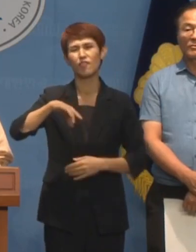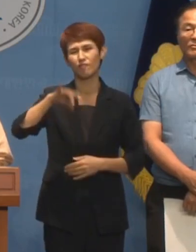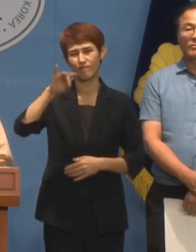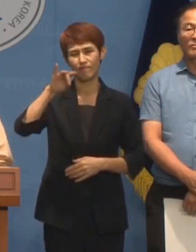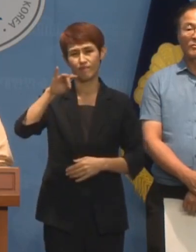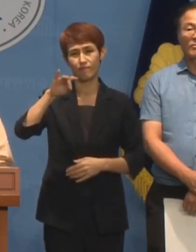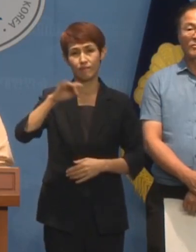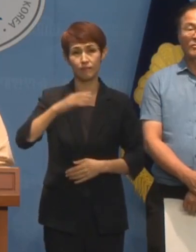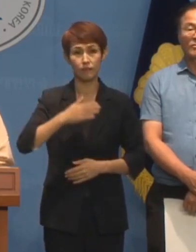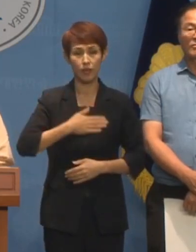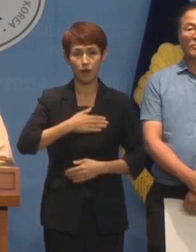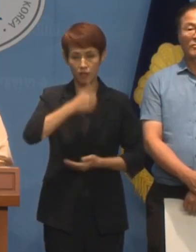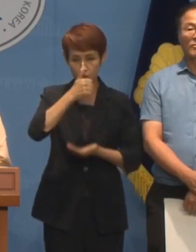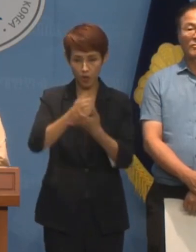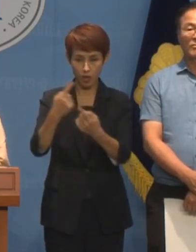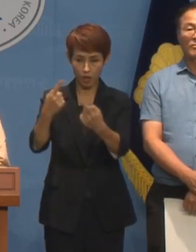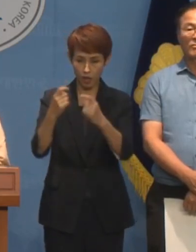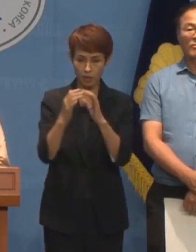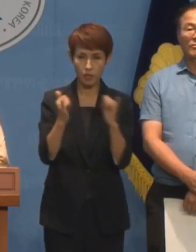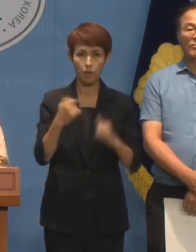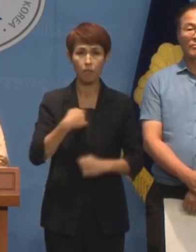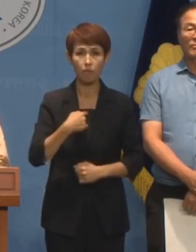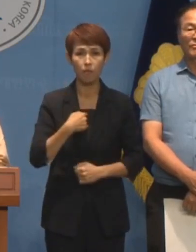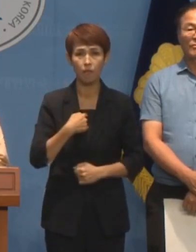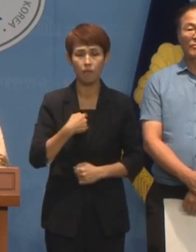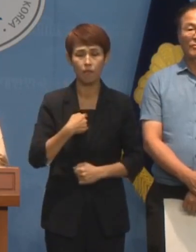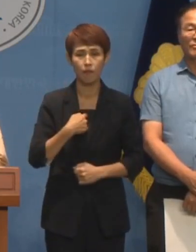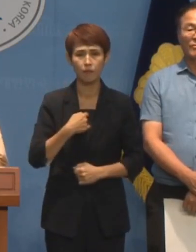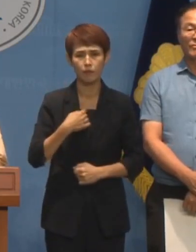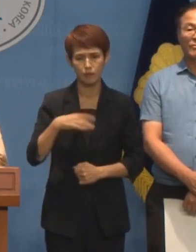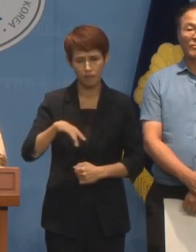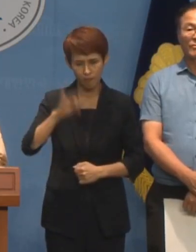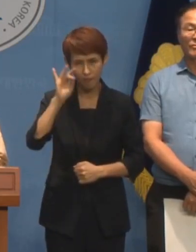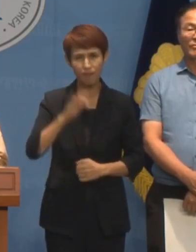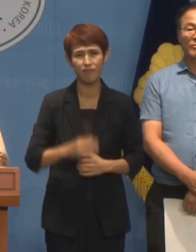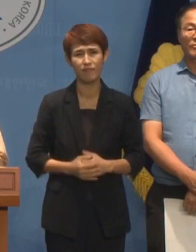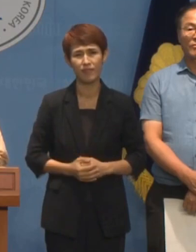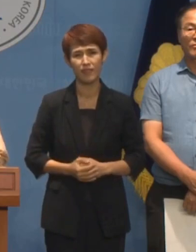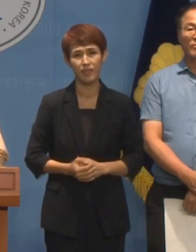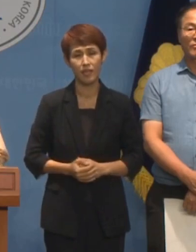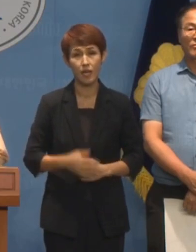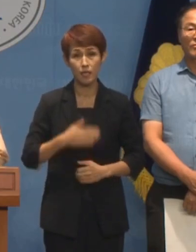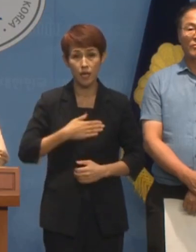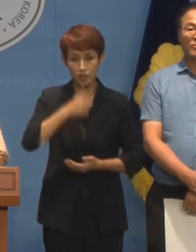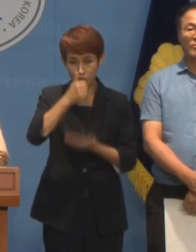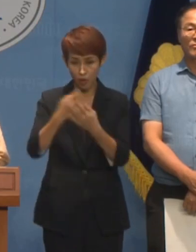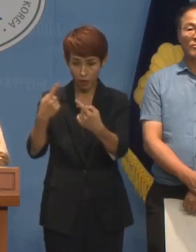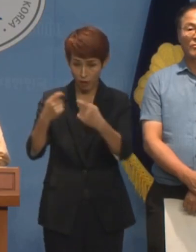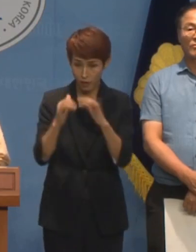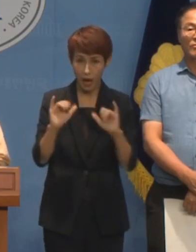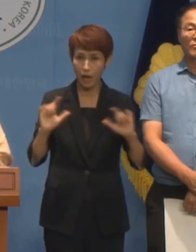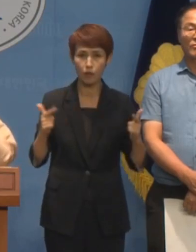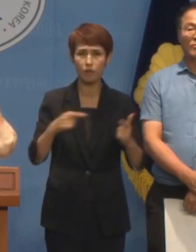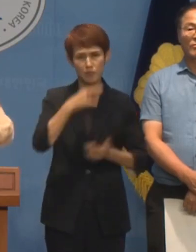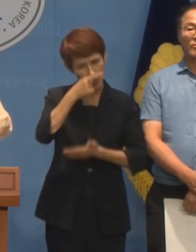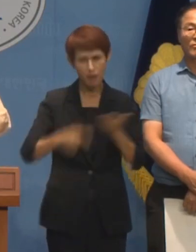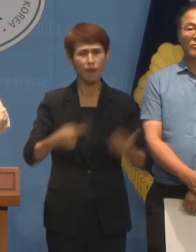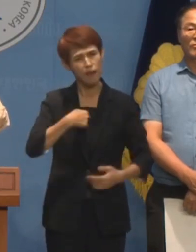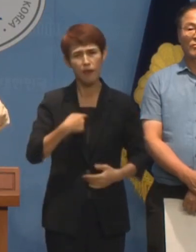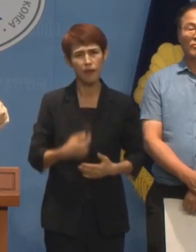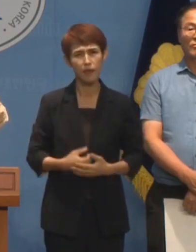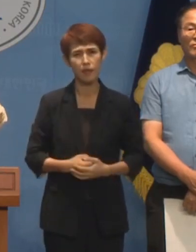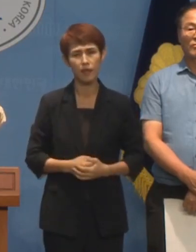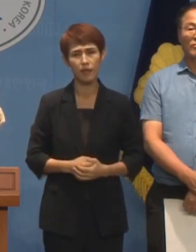제가 피의자가 된 것도 처음입니다. 저는 피의자가 아니고 피해자가 아닐까